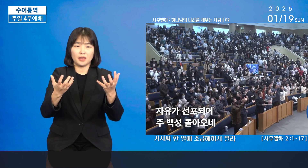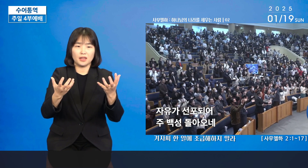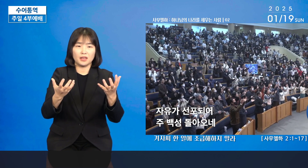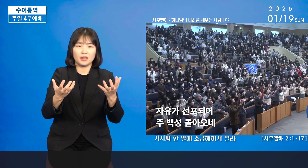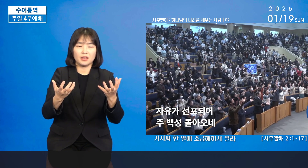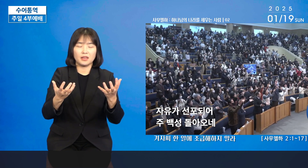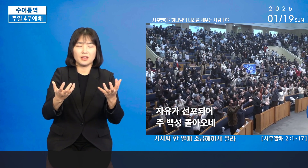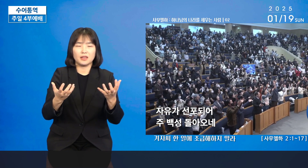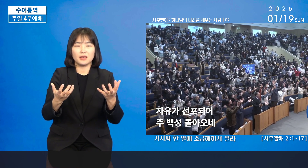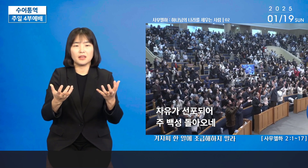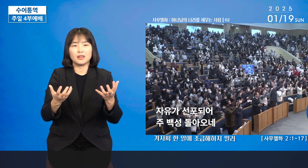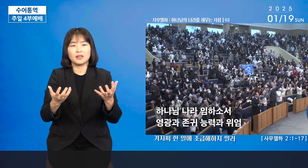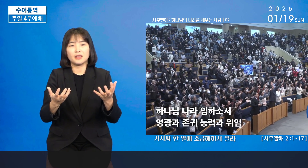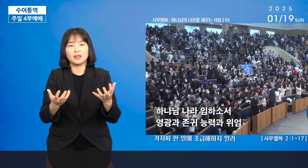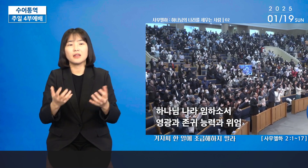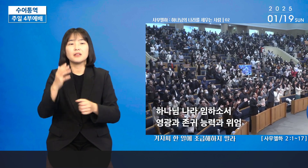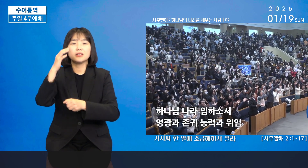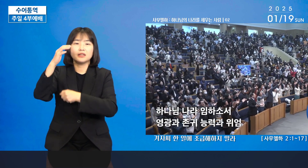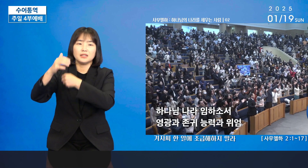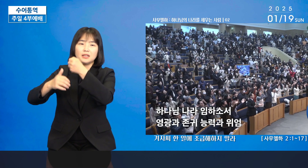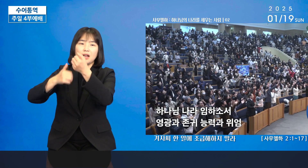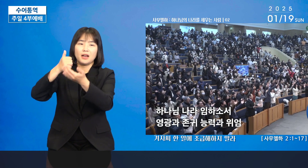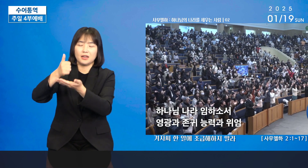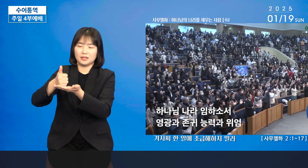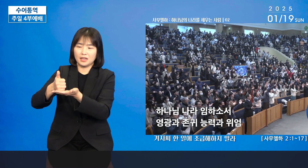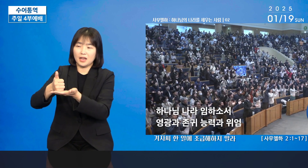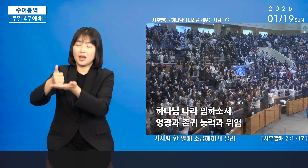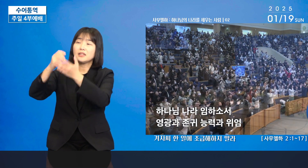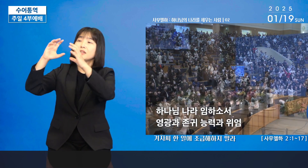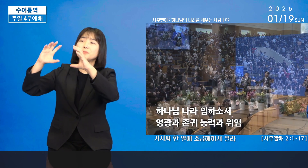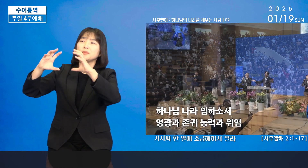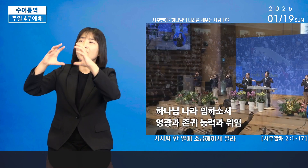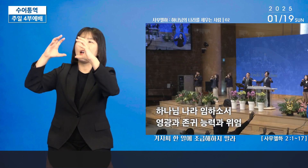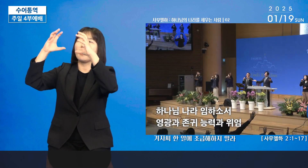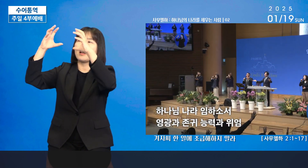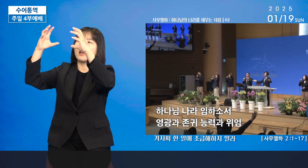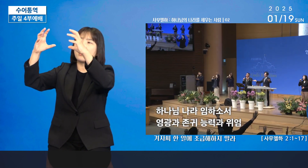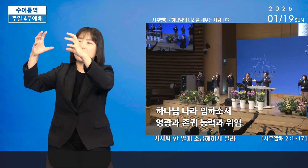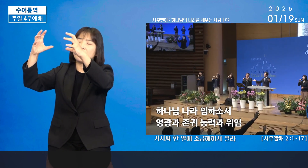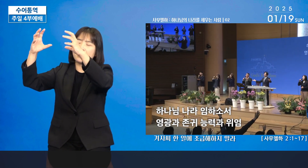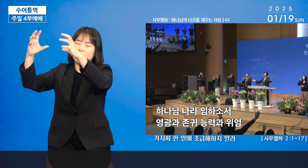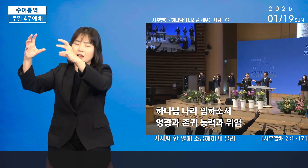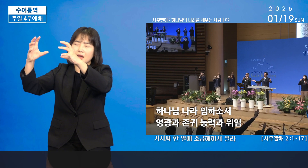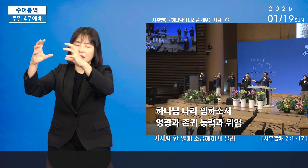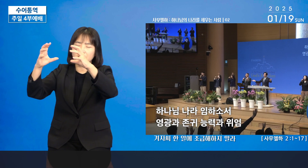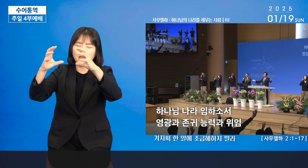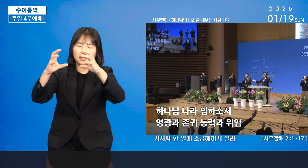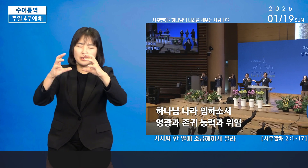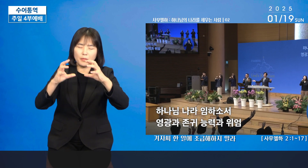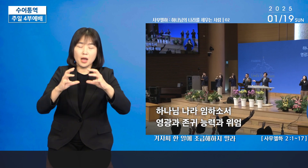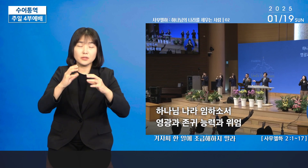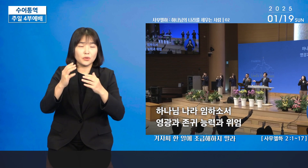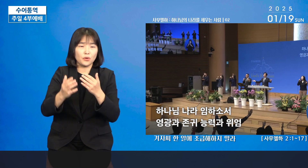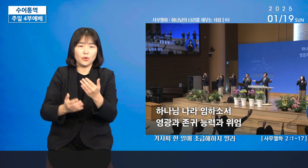나라 임하소서. 하나님 나라